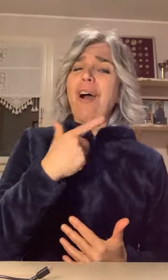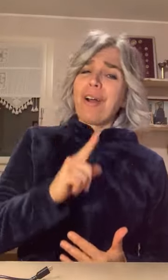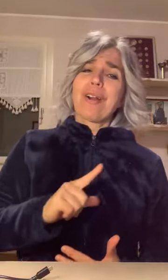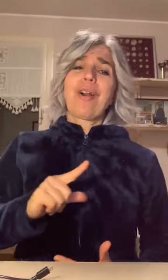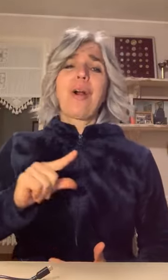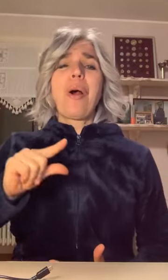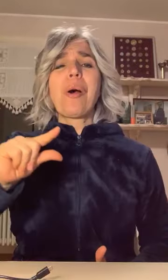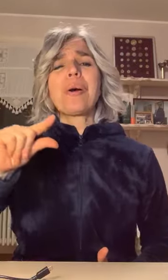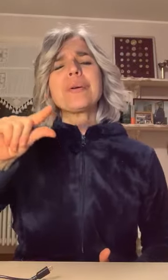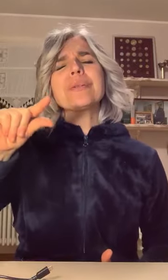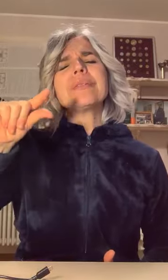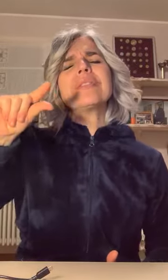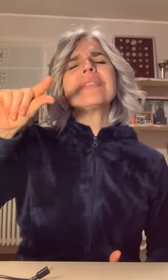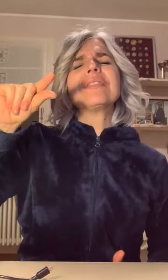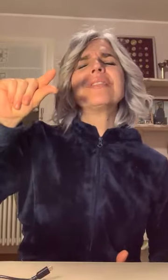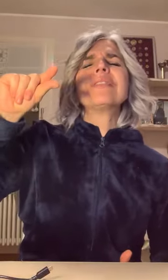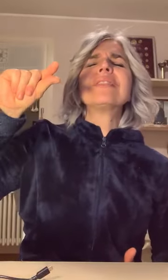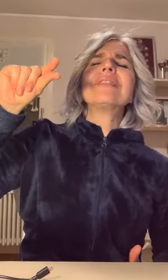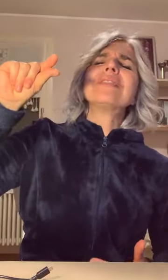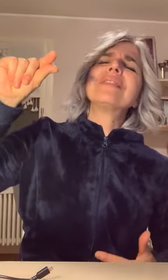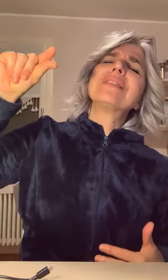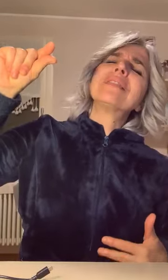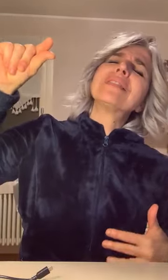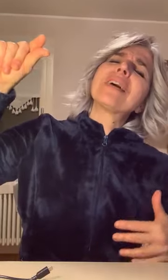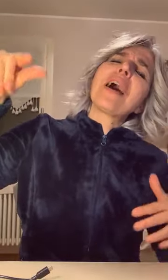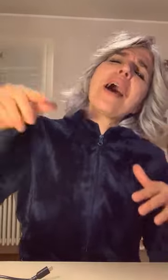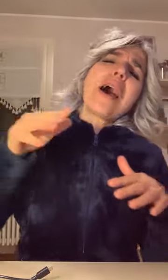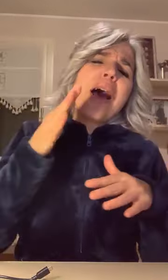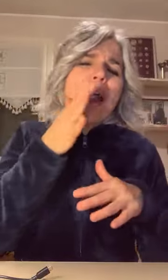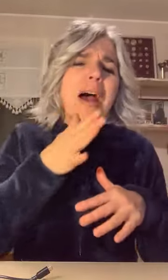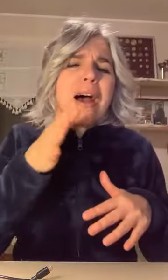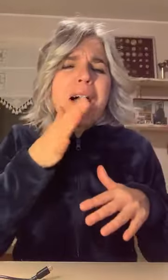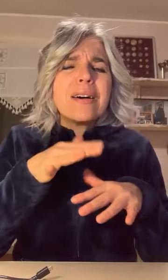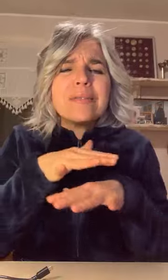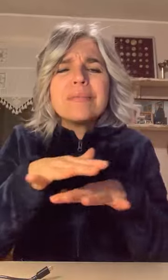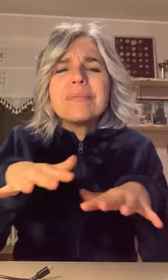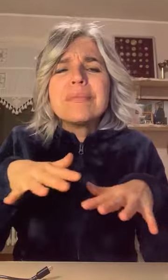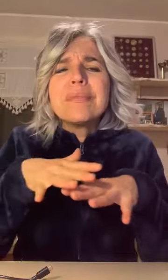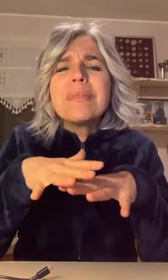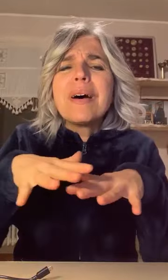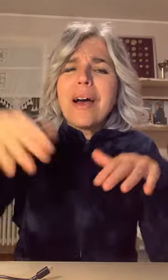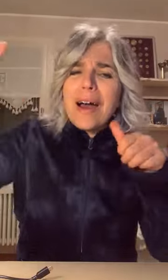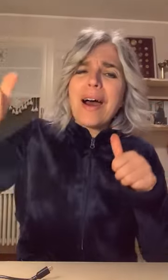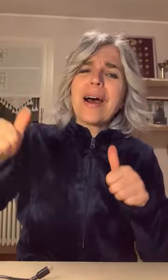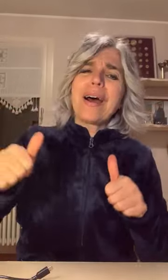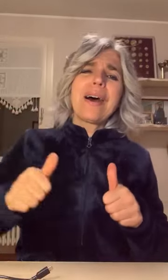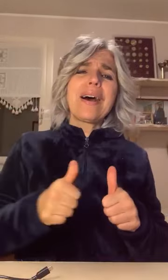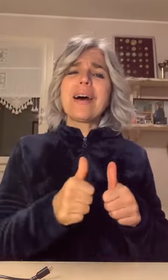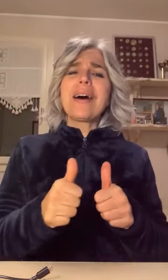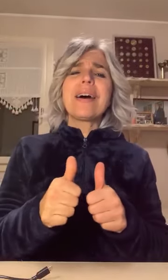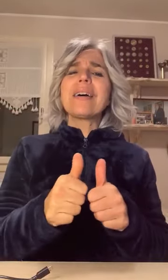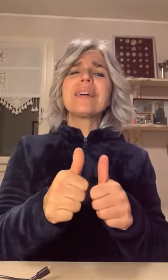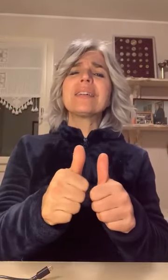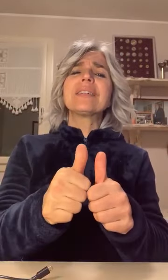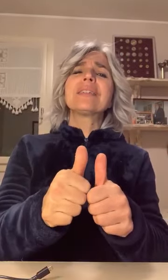Con te sul mare, avrei tu sei re